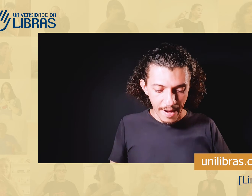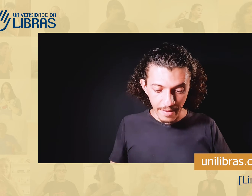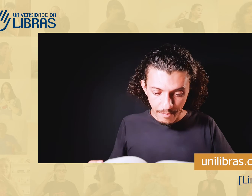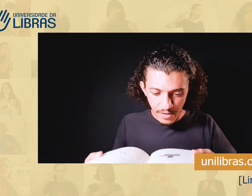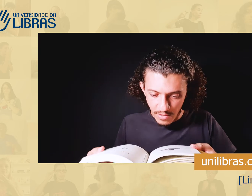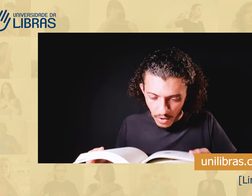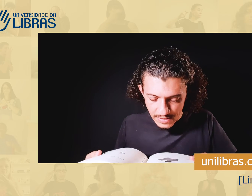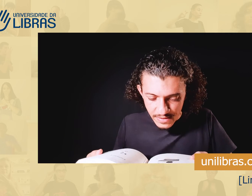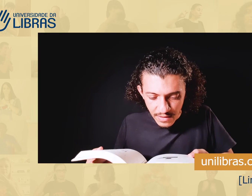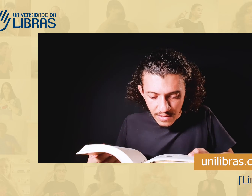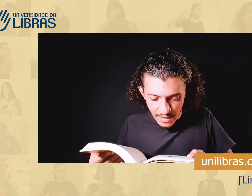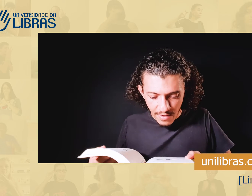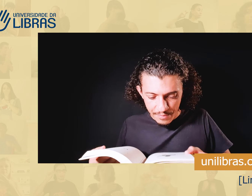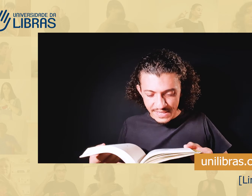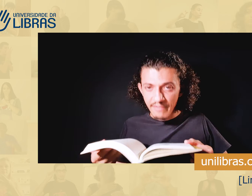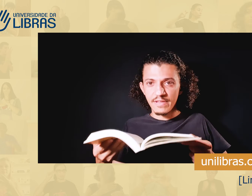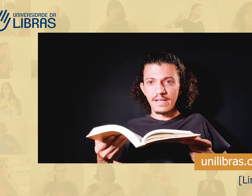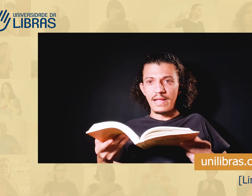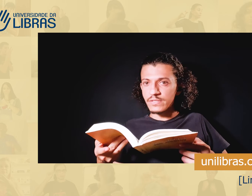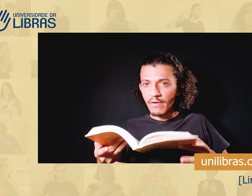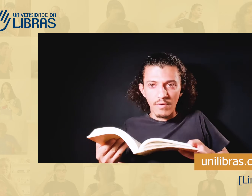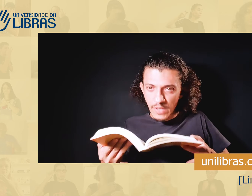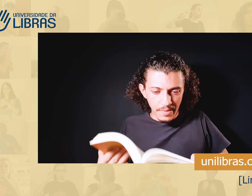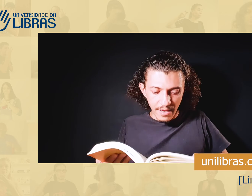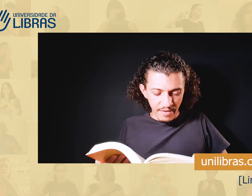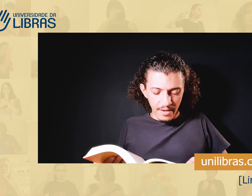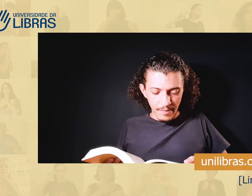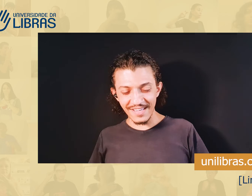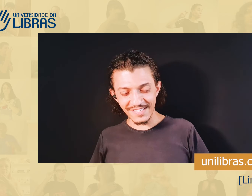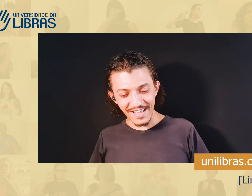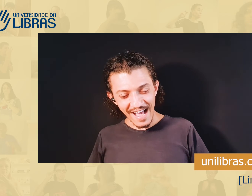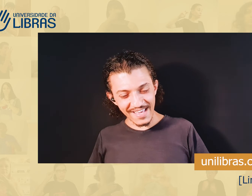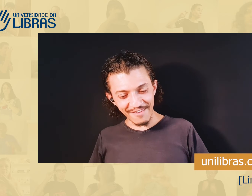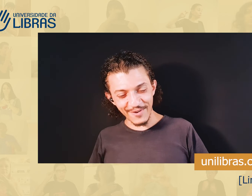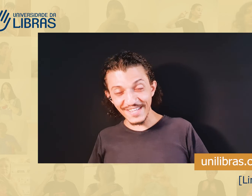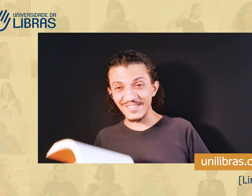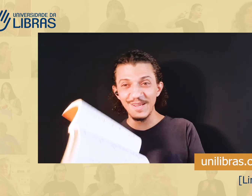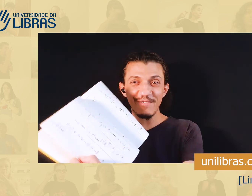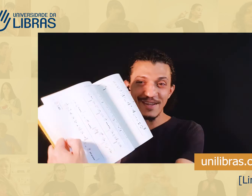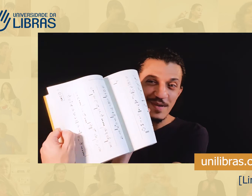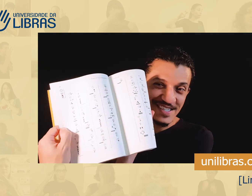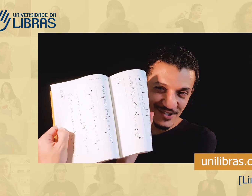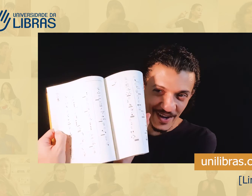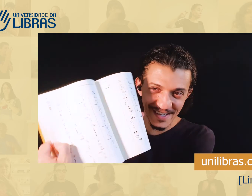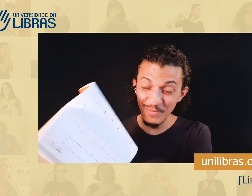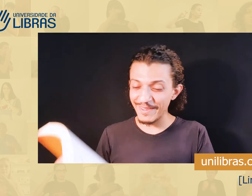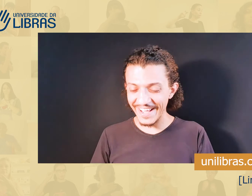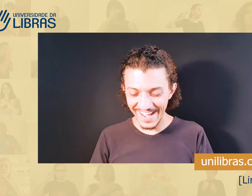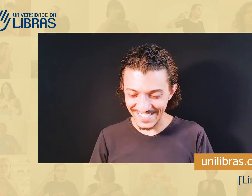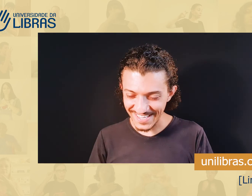pare e olha assim e leia, observa o detalhe. É só observar. E assim, aqui na frente do livro tem umas histórias muito legais,